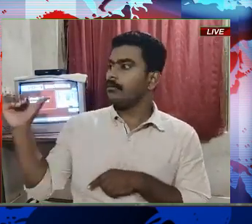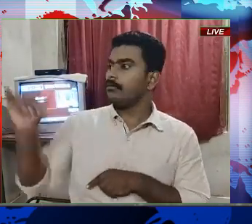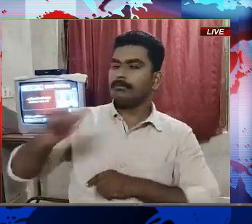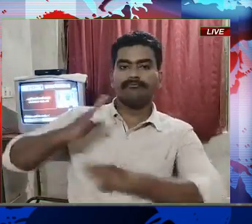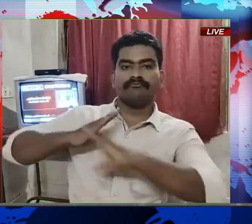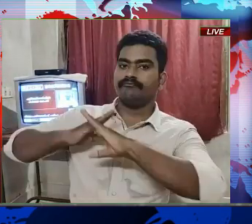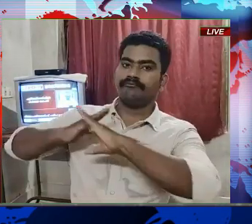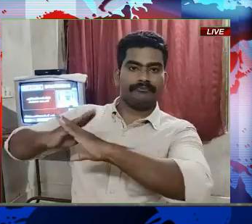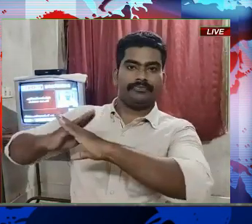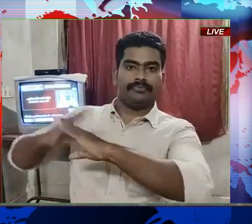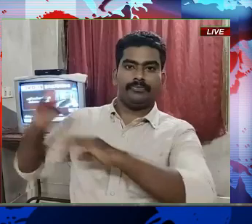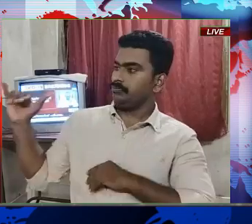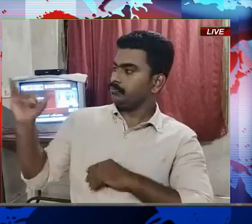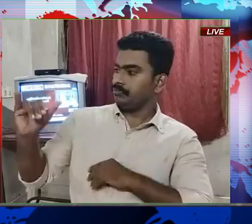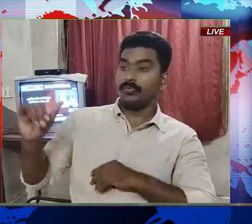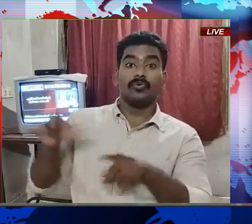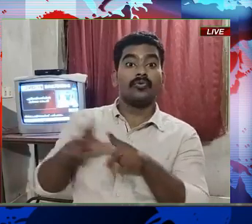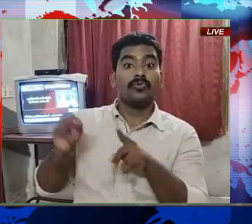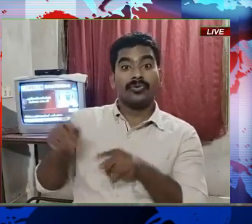ഇതിൽ